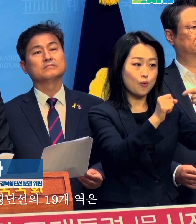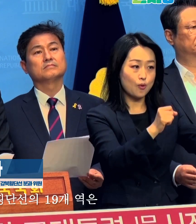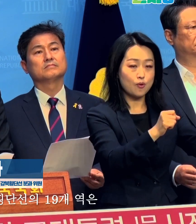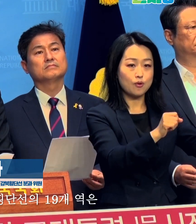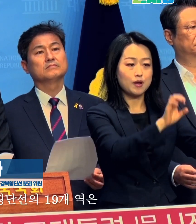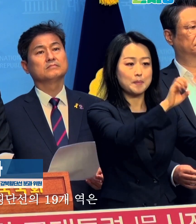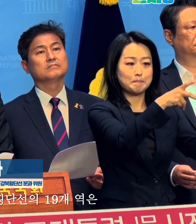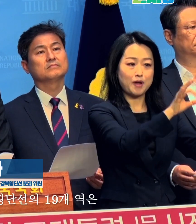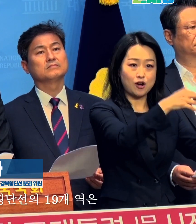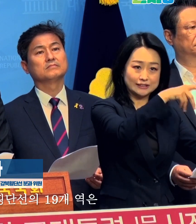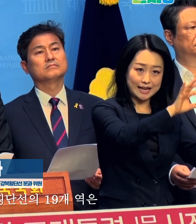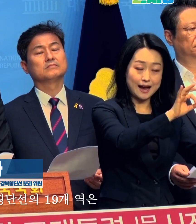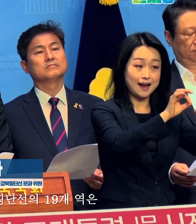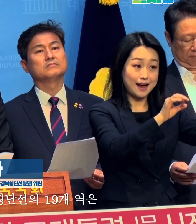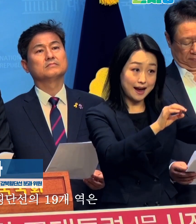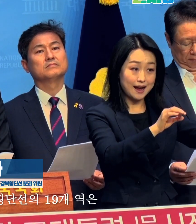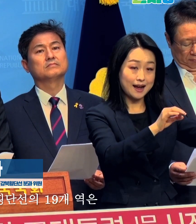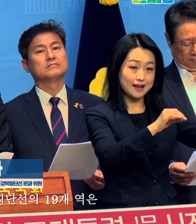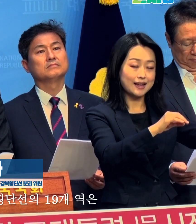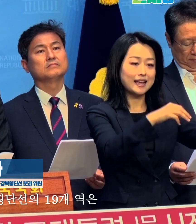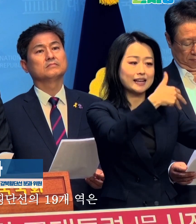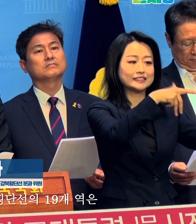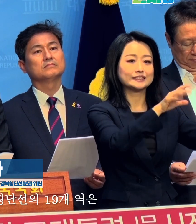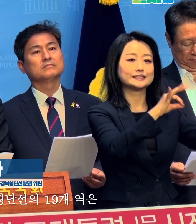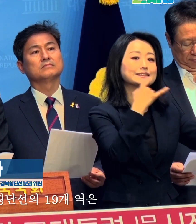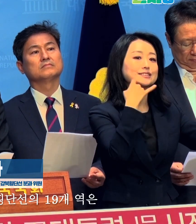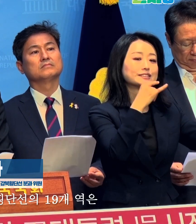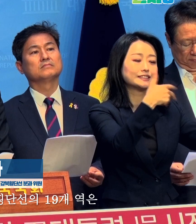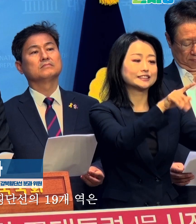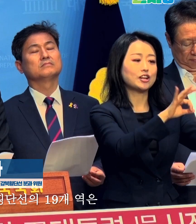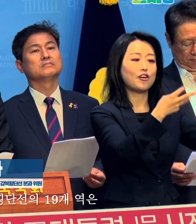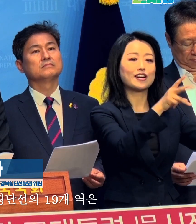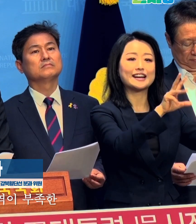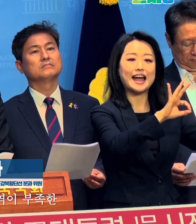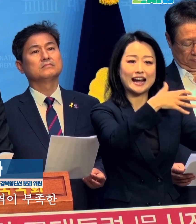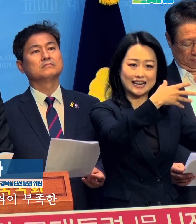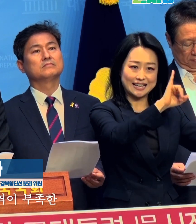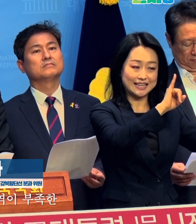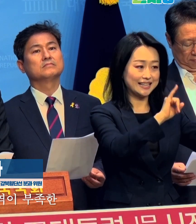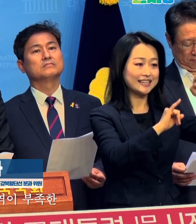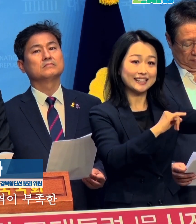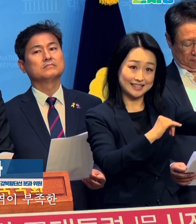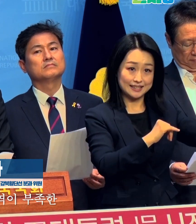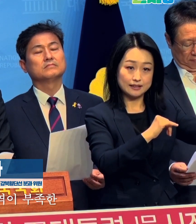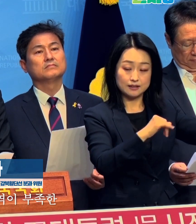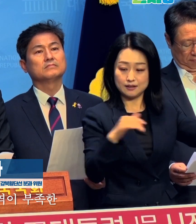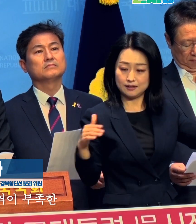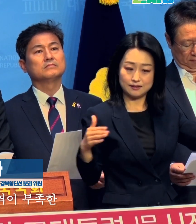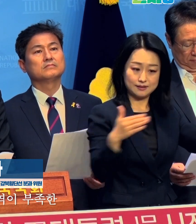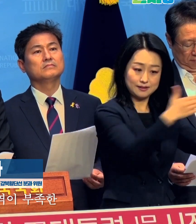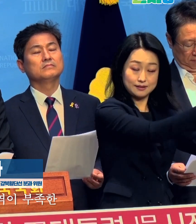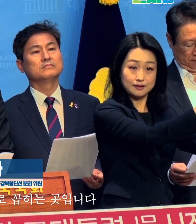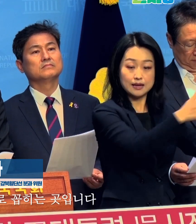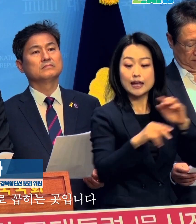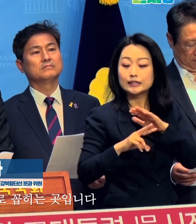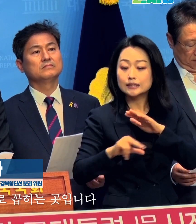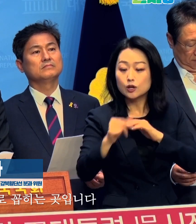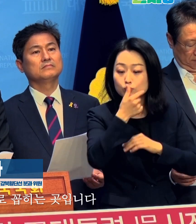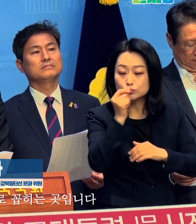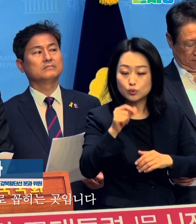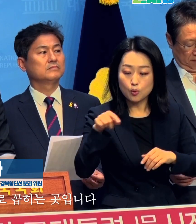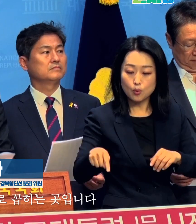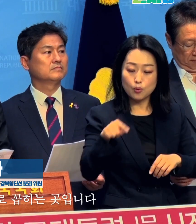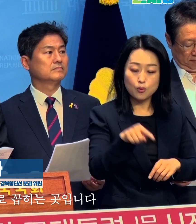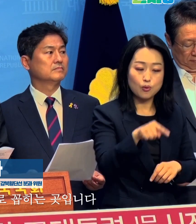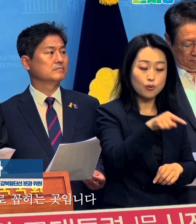거쳐 청량리까지 운행하는 강북횡단선의 19개역은 서울시에서 지하철역이 부족한